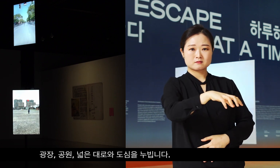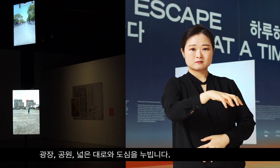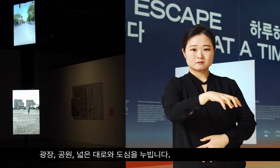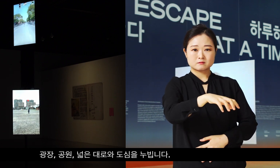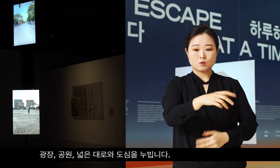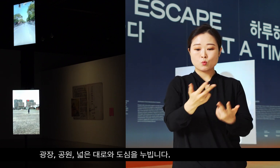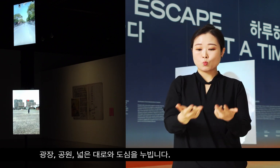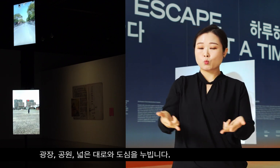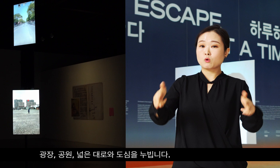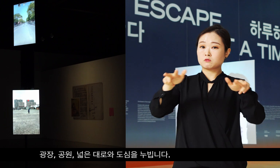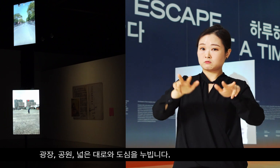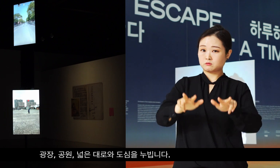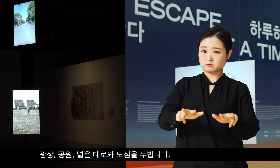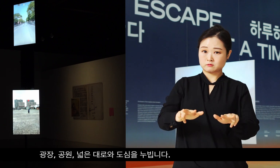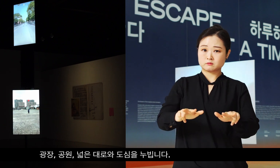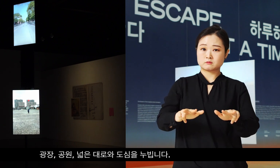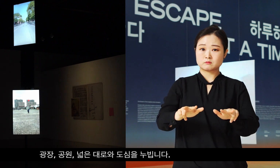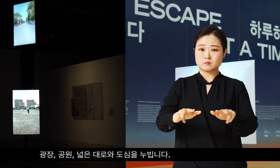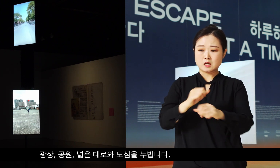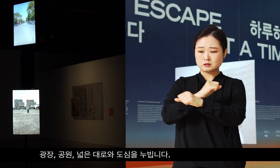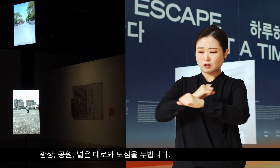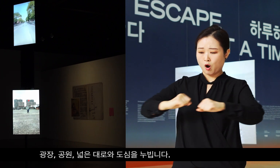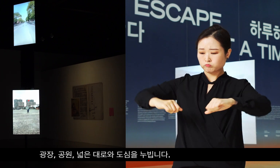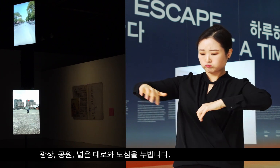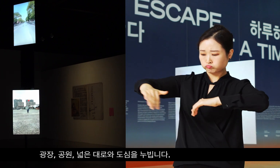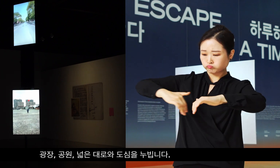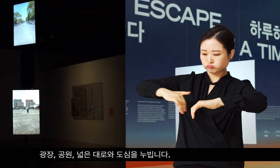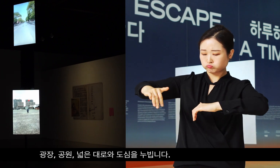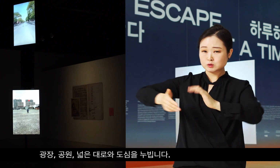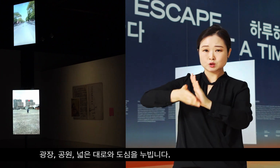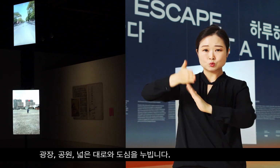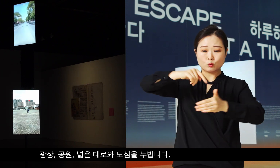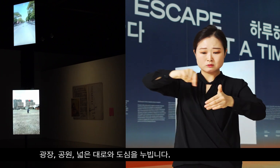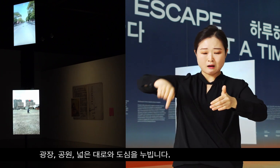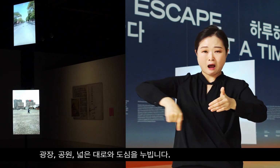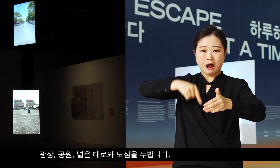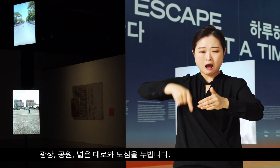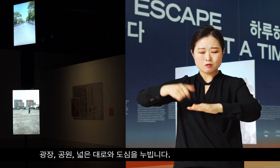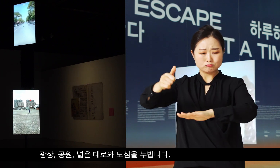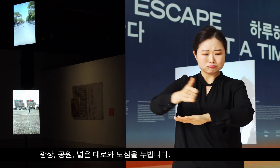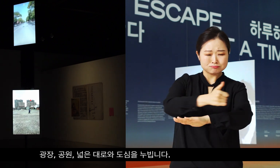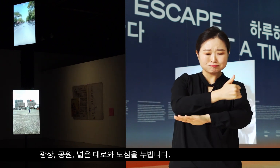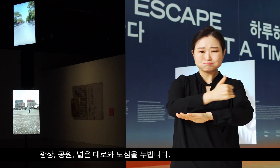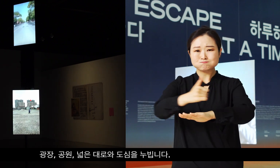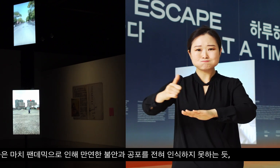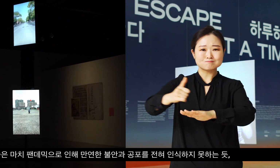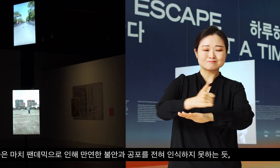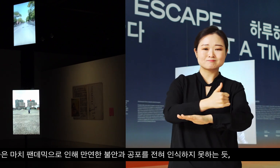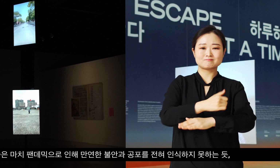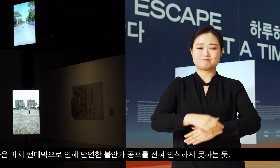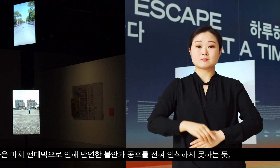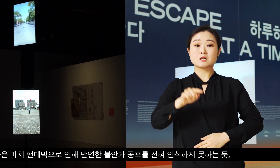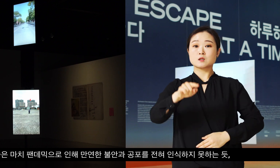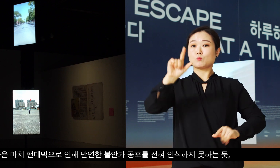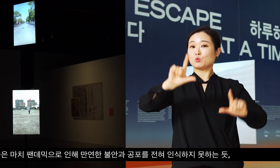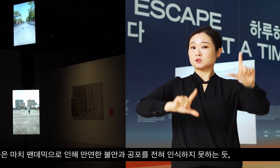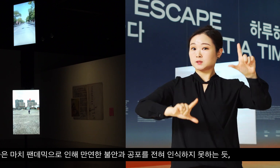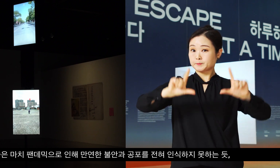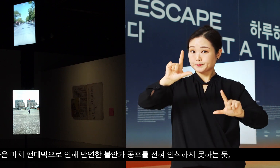공원, 넓은 대로와 도심을 누빕니다. 이 모습은 마치